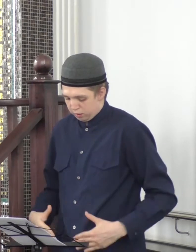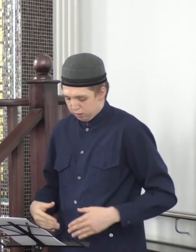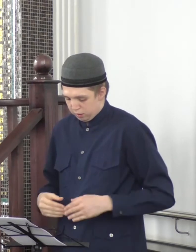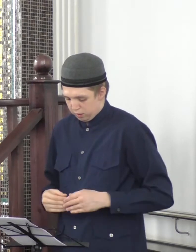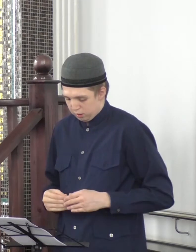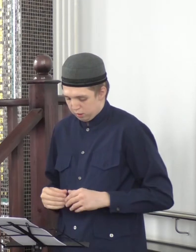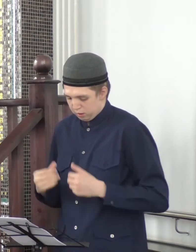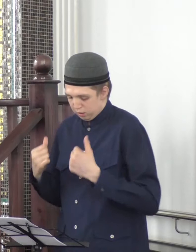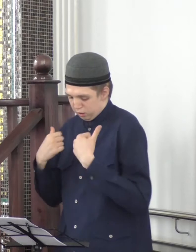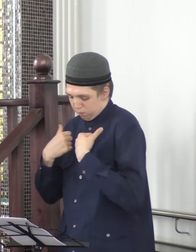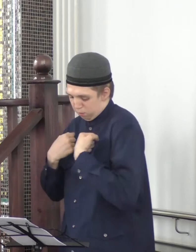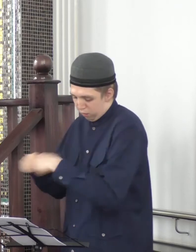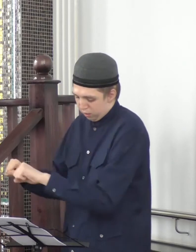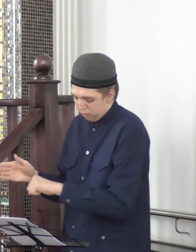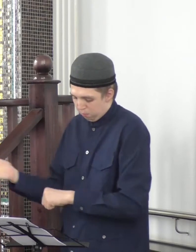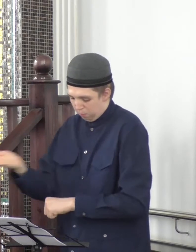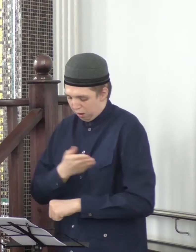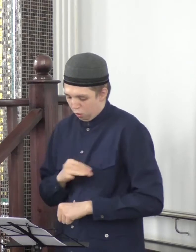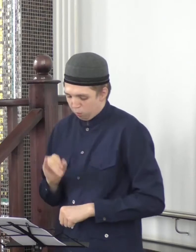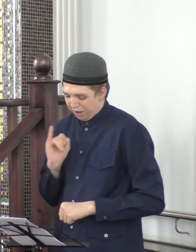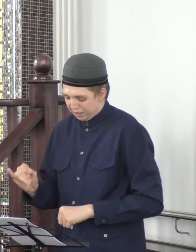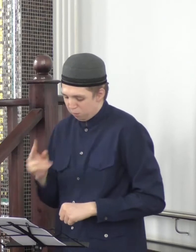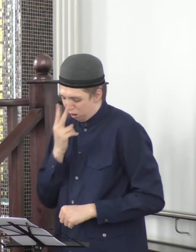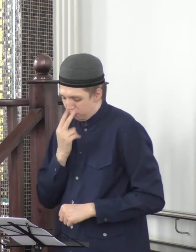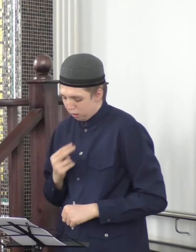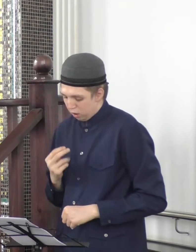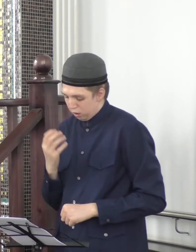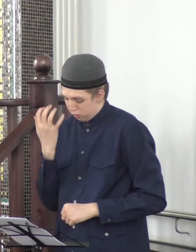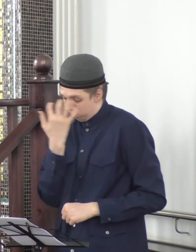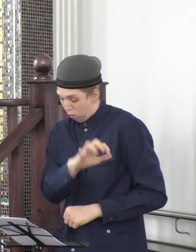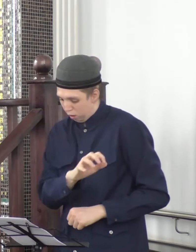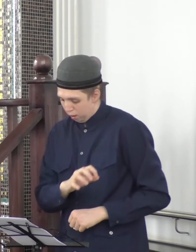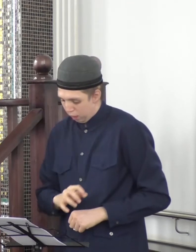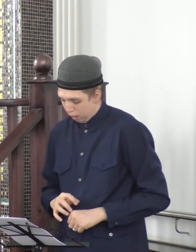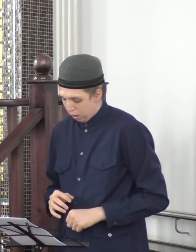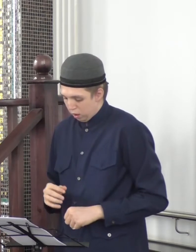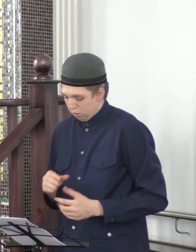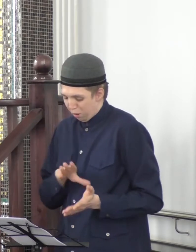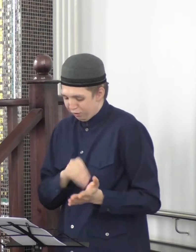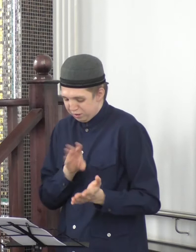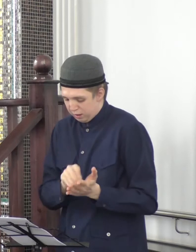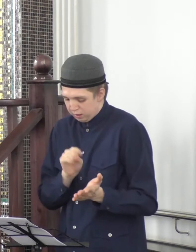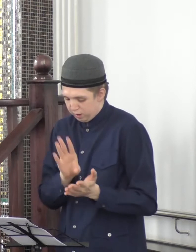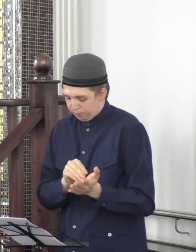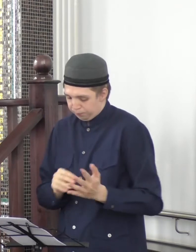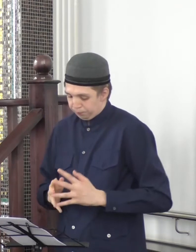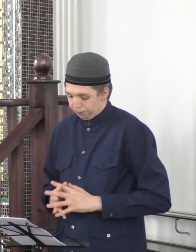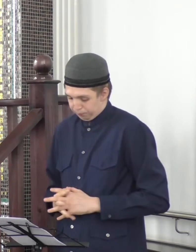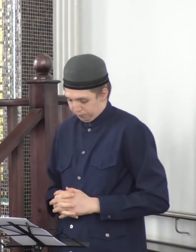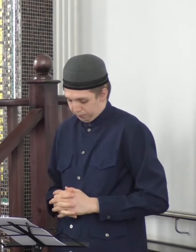жиыла. Нәрсә булдысың безнең өмәтебез белән? Нишләп һәр ел сайын мәчетләр